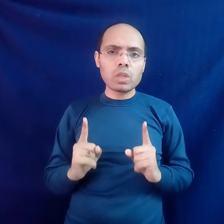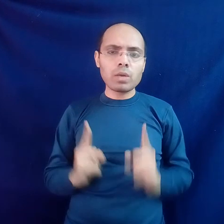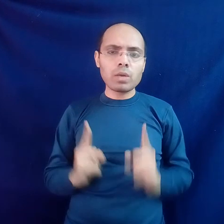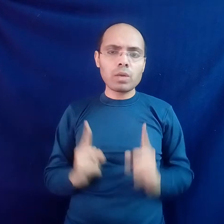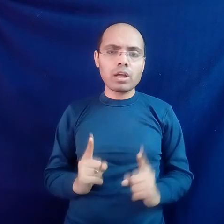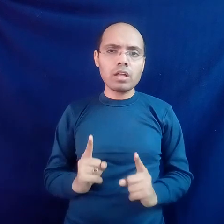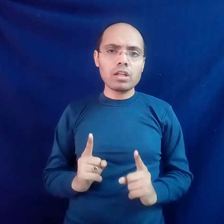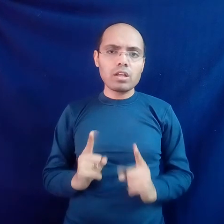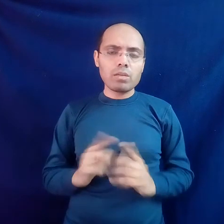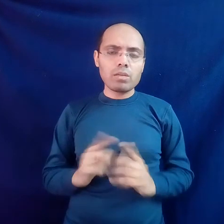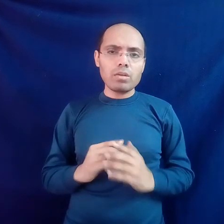अस्तित्व है।